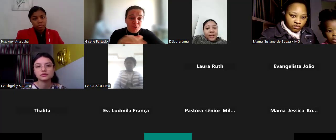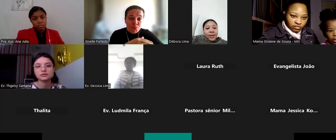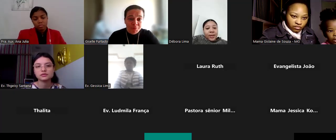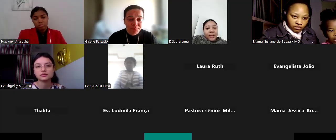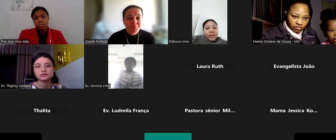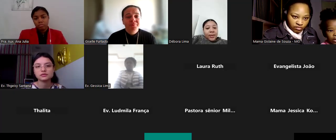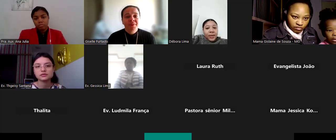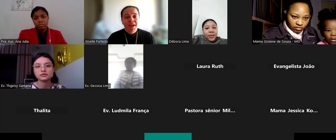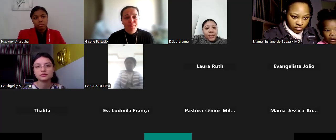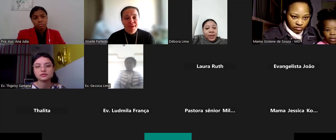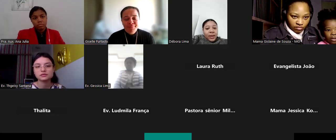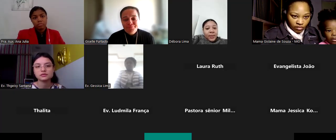rua. Amém?